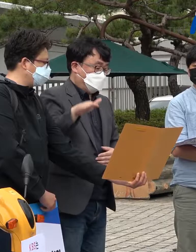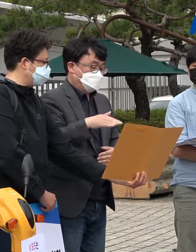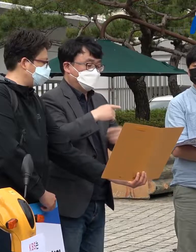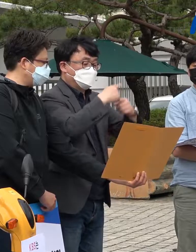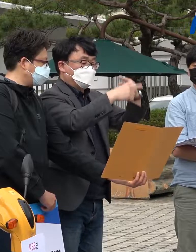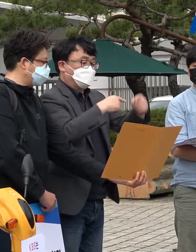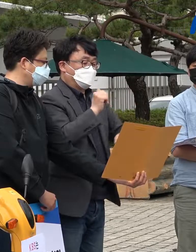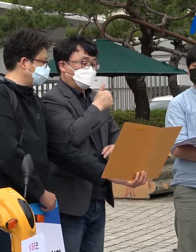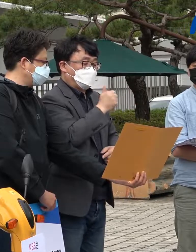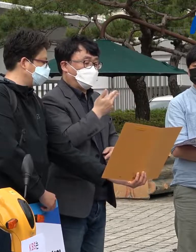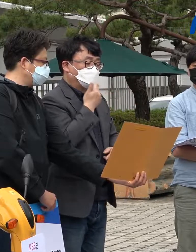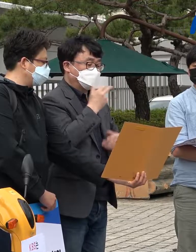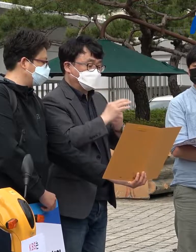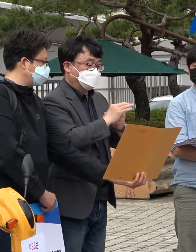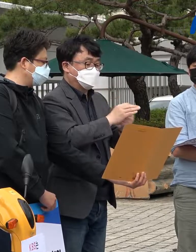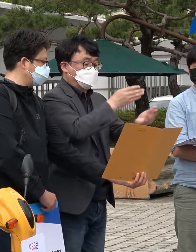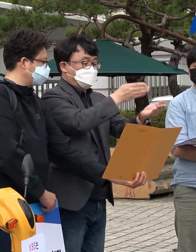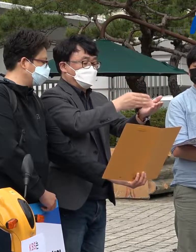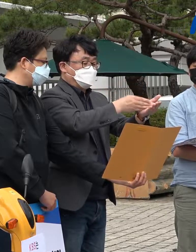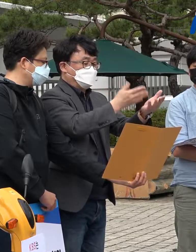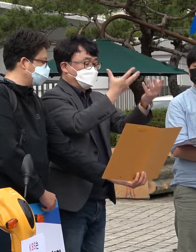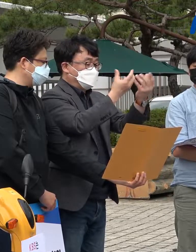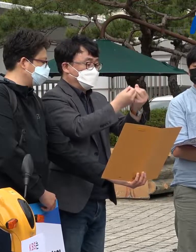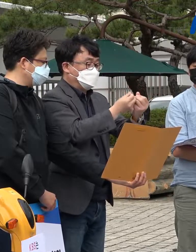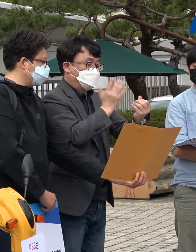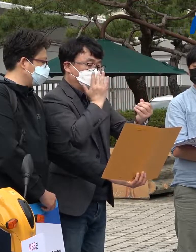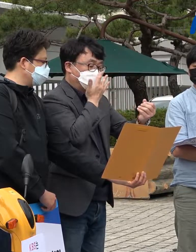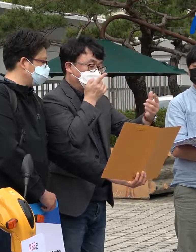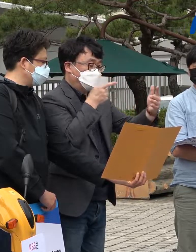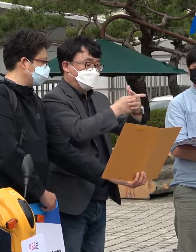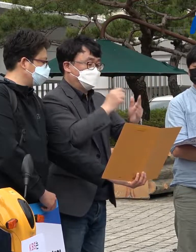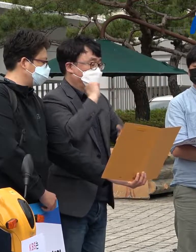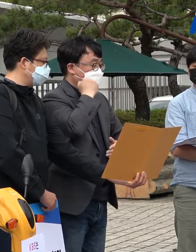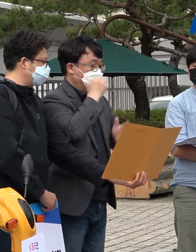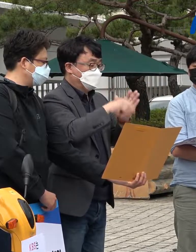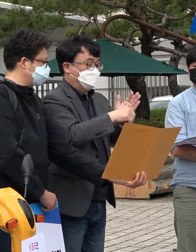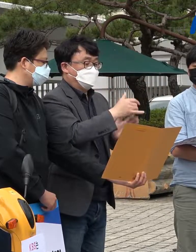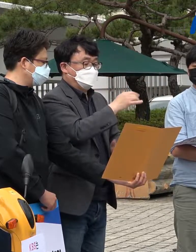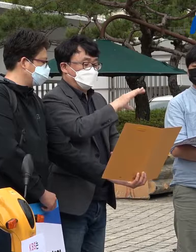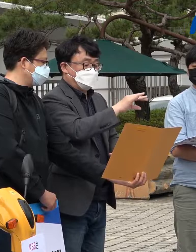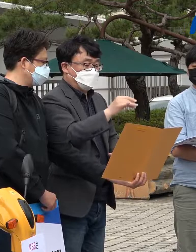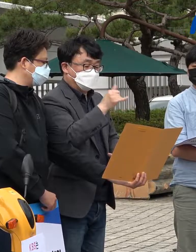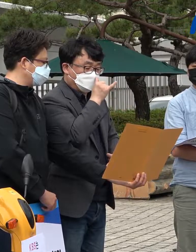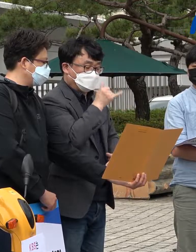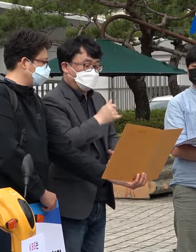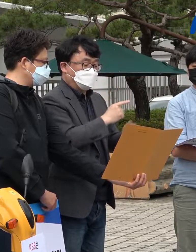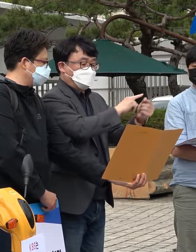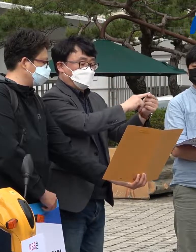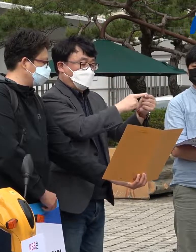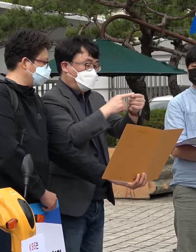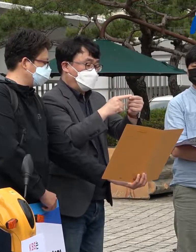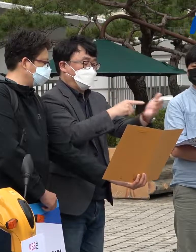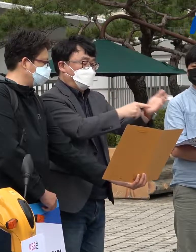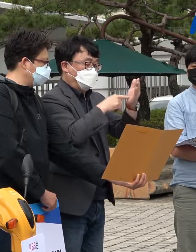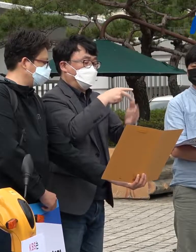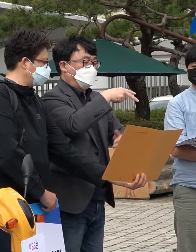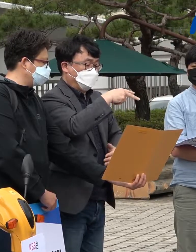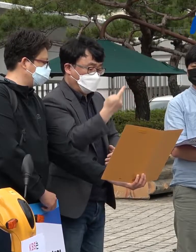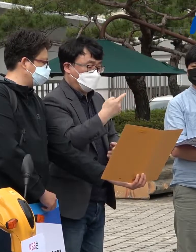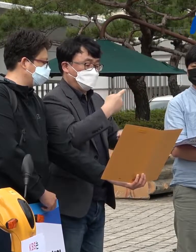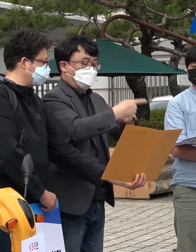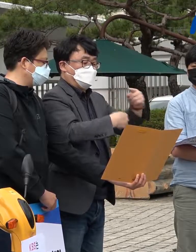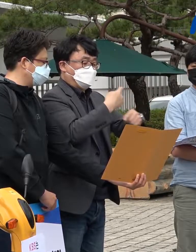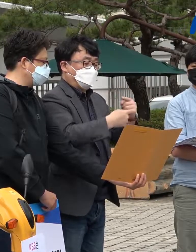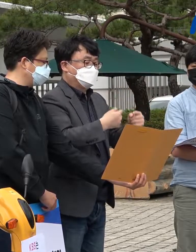같은 농인들은 수어 통역이 없으면 뉴스의 내용을 파악하기 어려운 경우들이 있습니다. 자막이 나와도